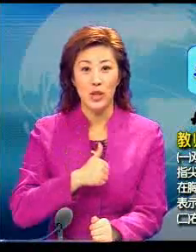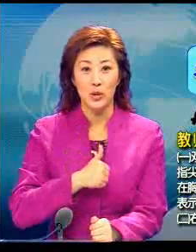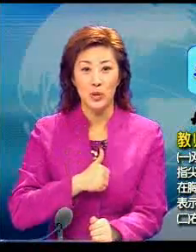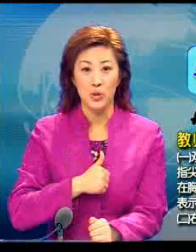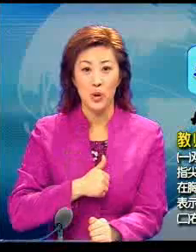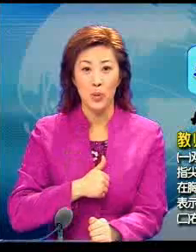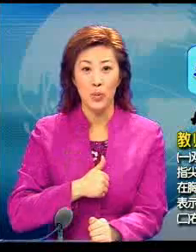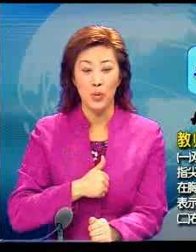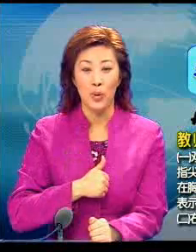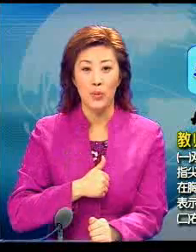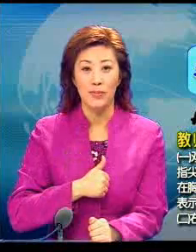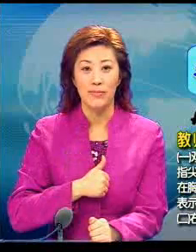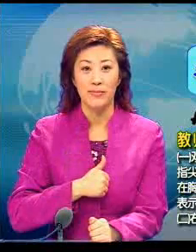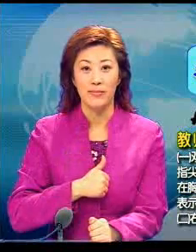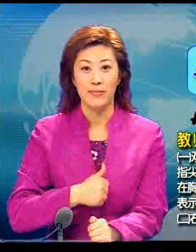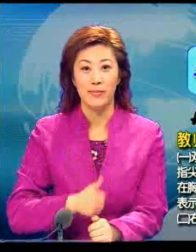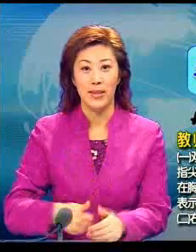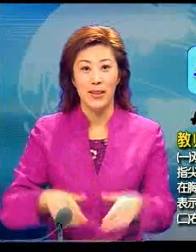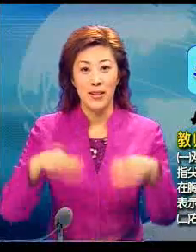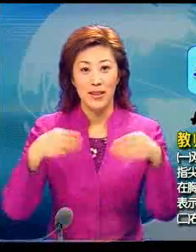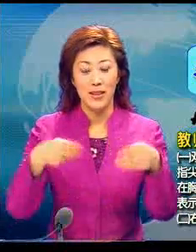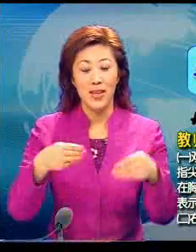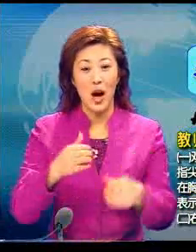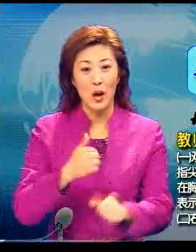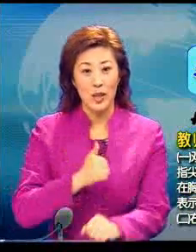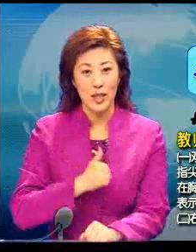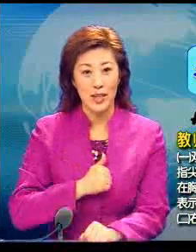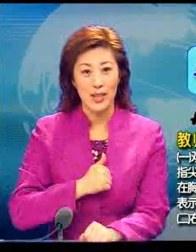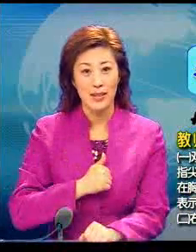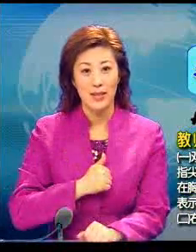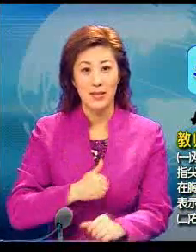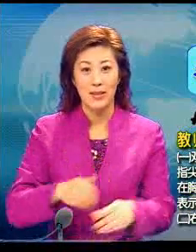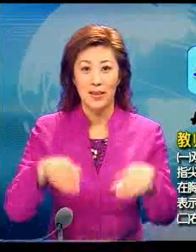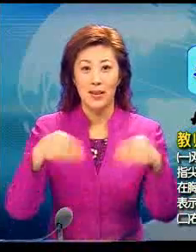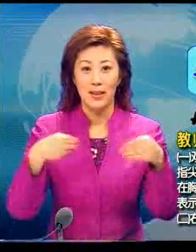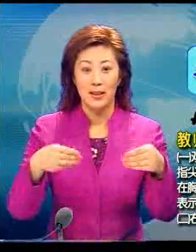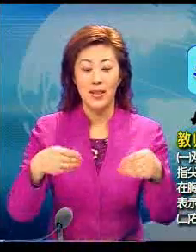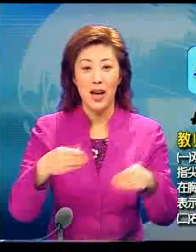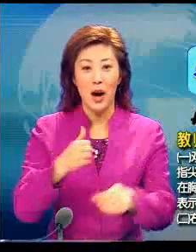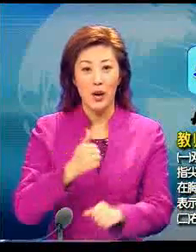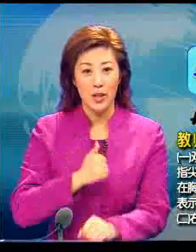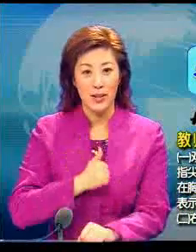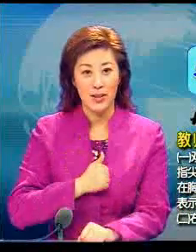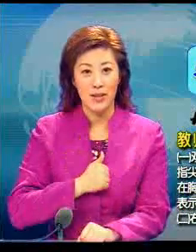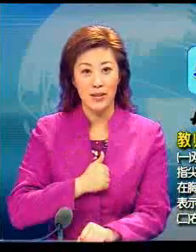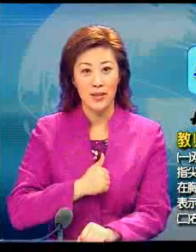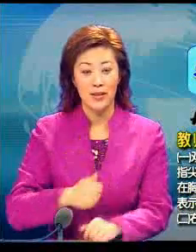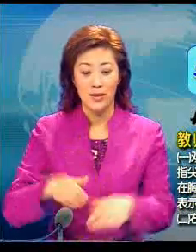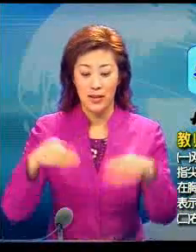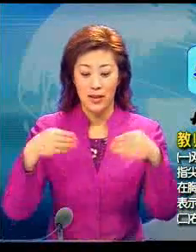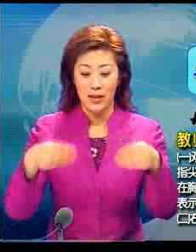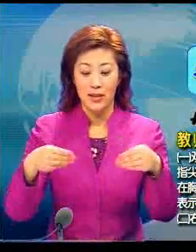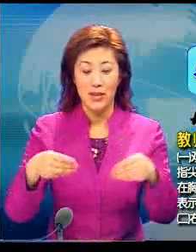部。 教师，教师，教师。